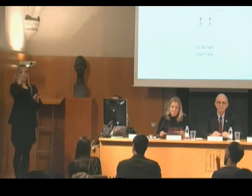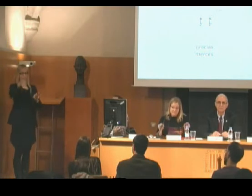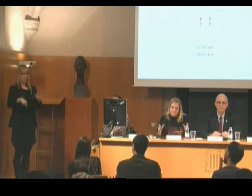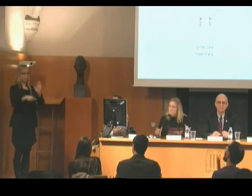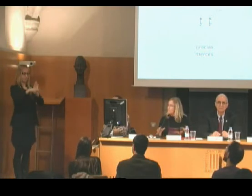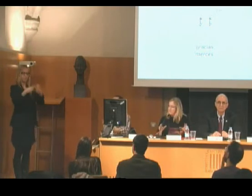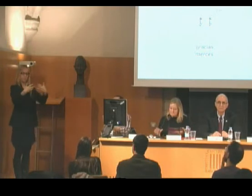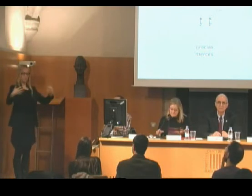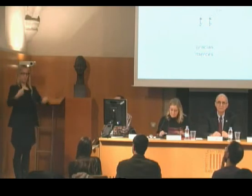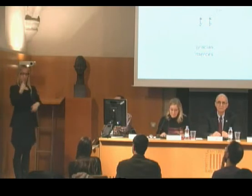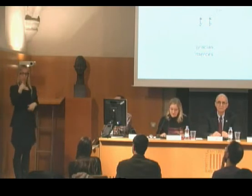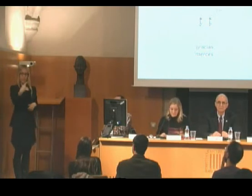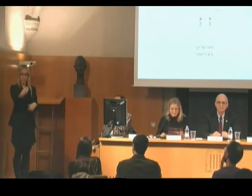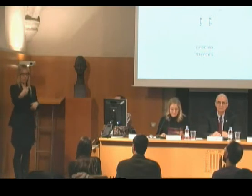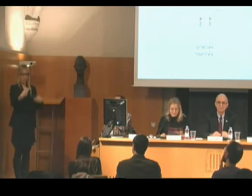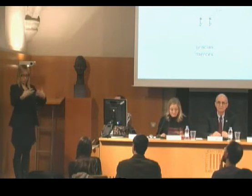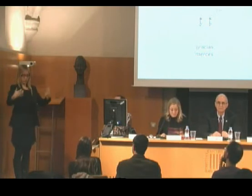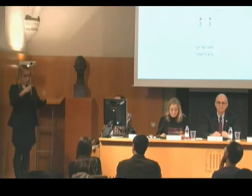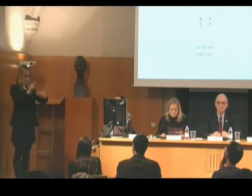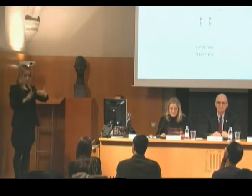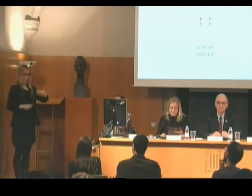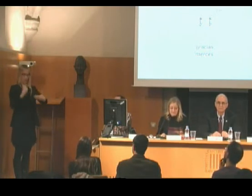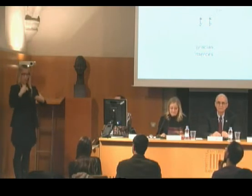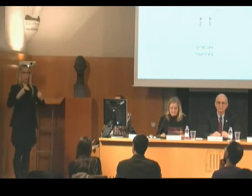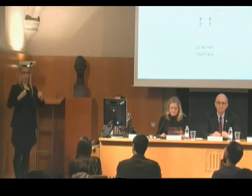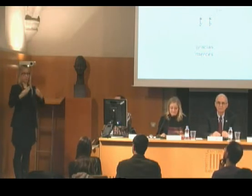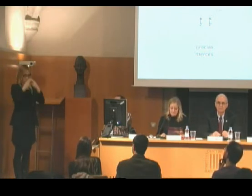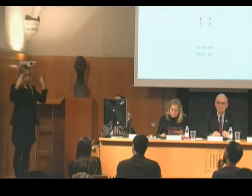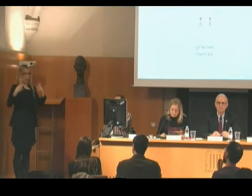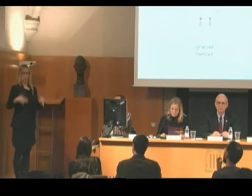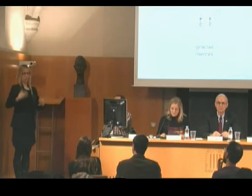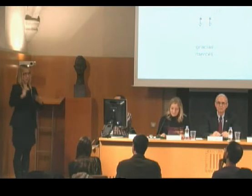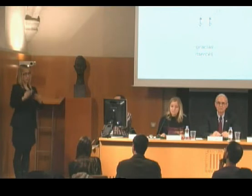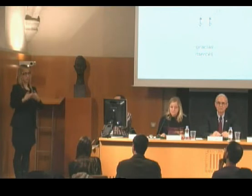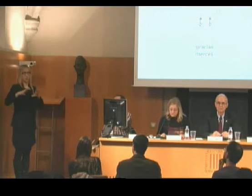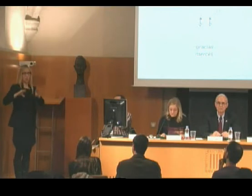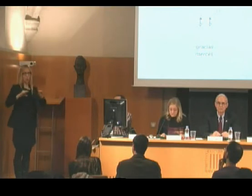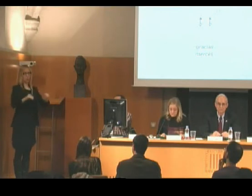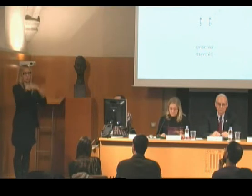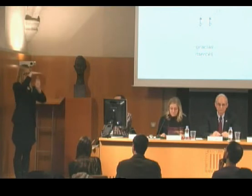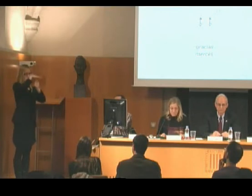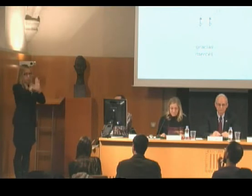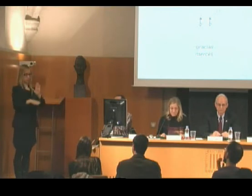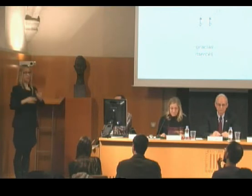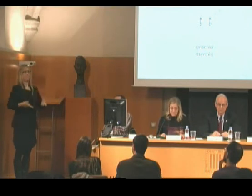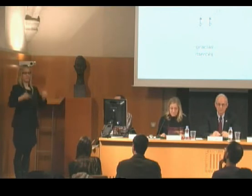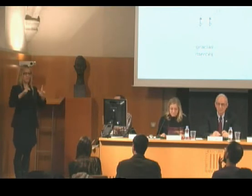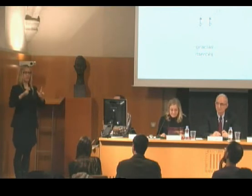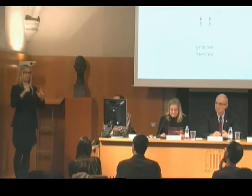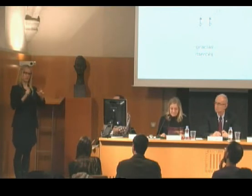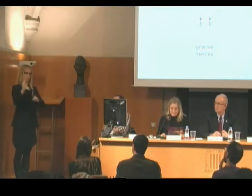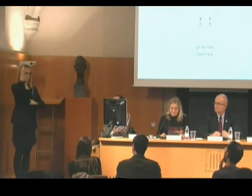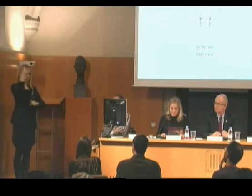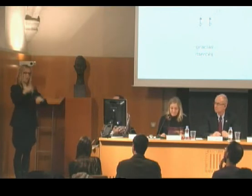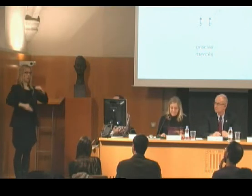disposa, i ho dic tal qual, que els poders públics n'han de garantir l'ús i les condicions que permetin assolir la